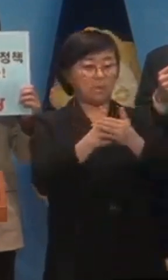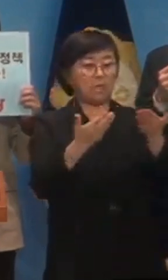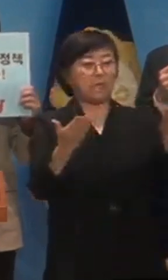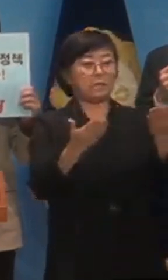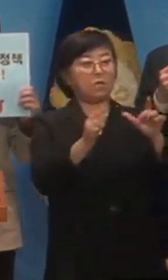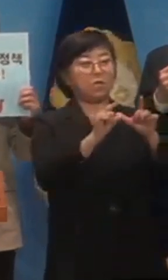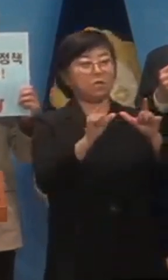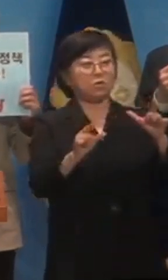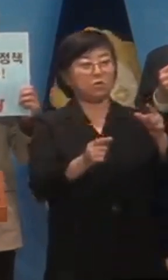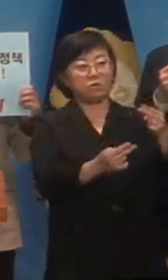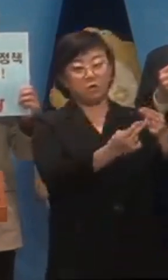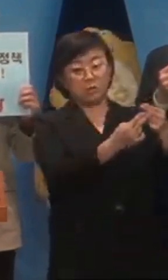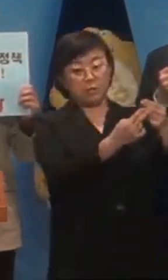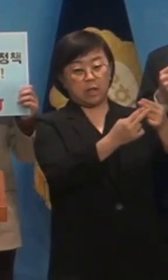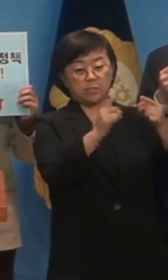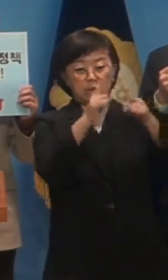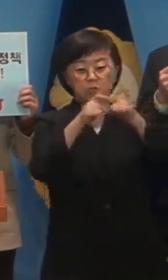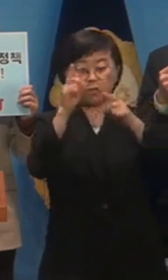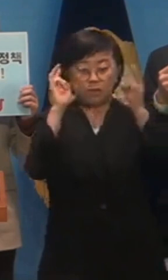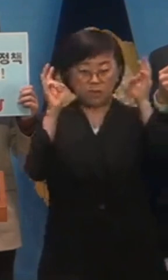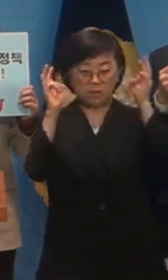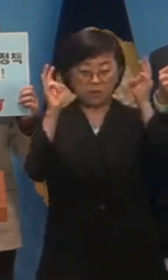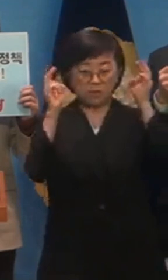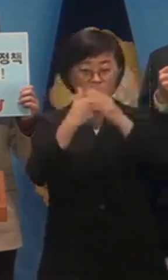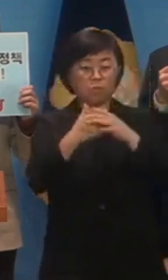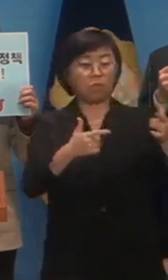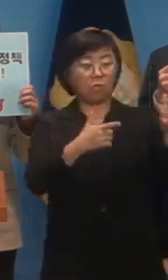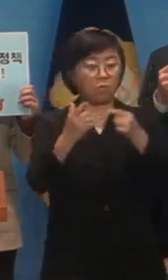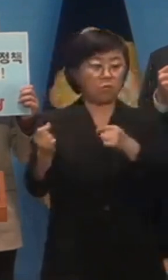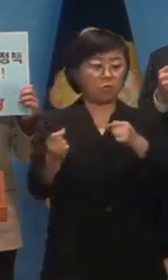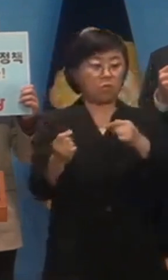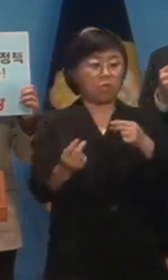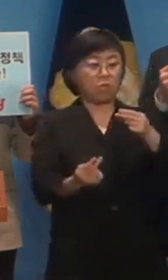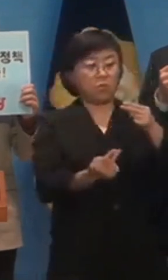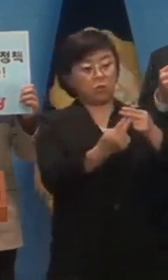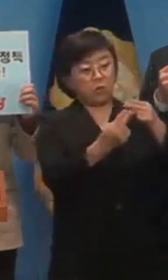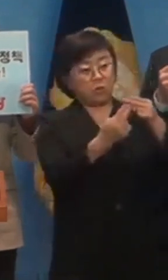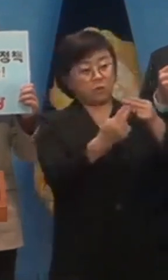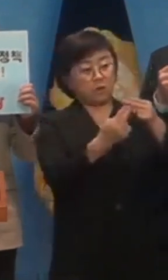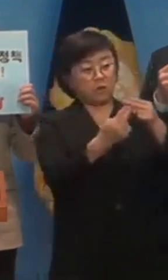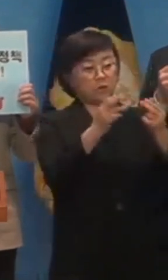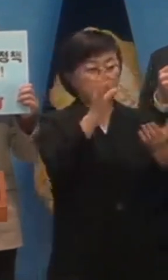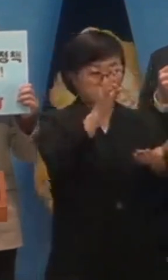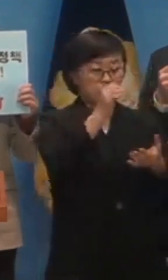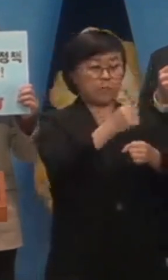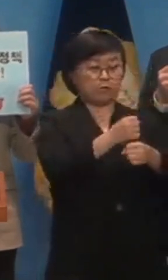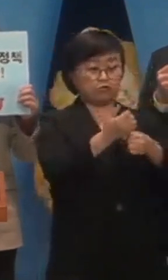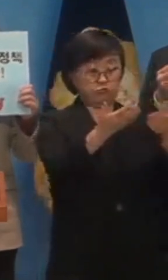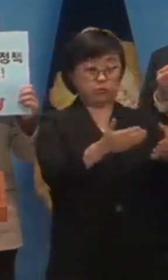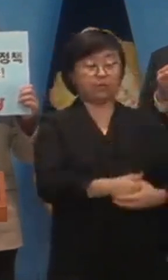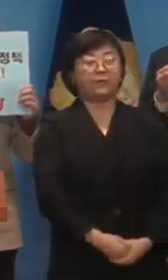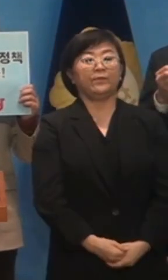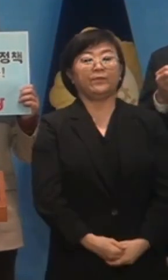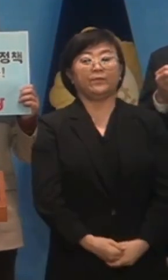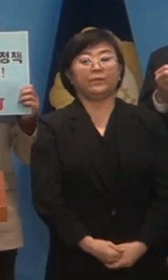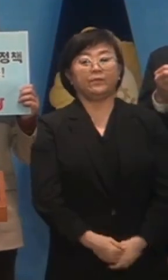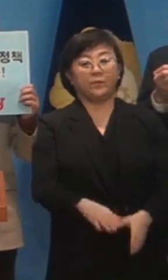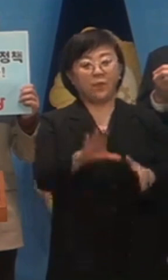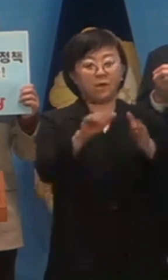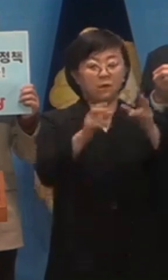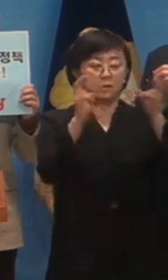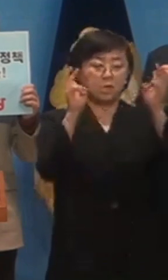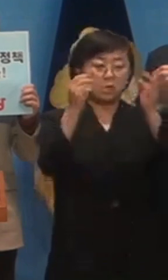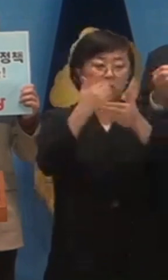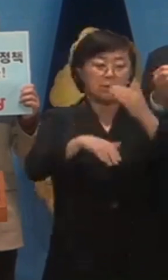일정 금액을 적립하면 정부와 기업도 공동으로 적립해주어 목돈을 마련해주는 제도입니다. 그런데 이때